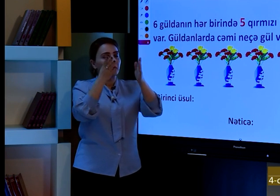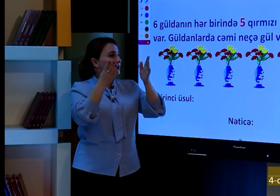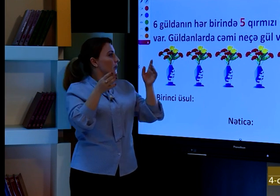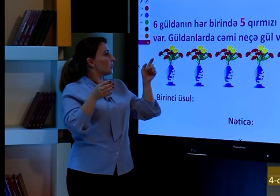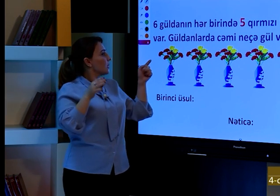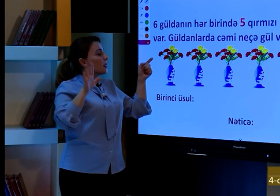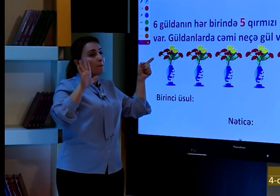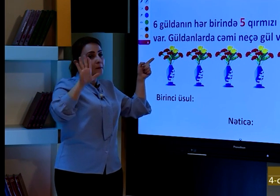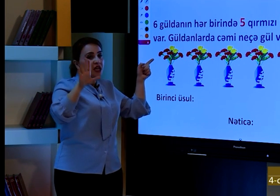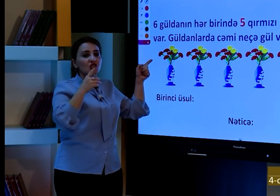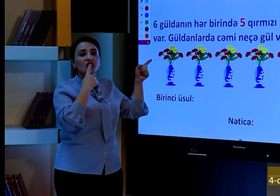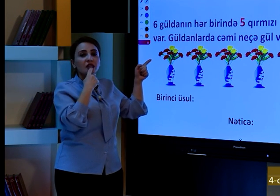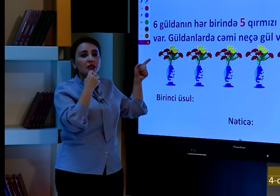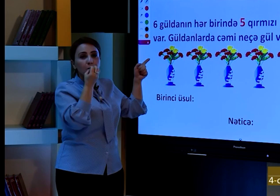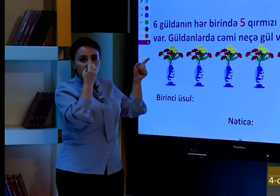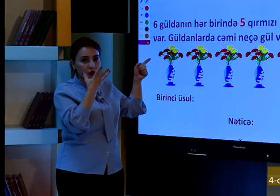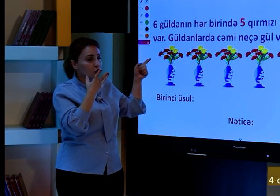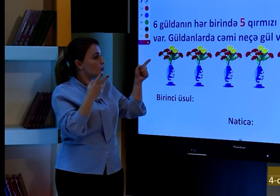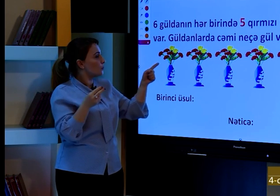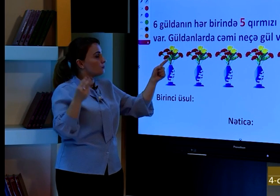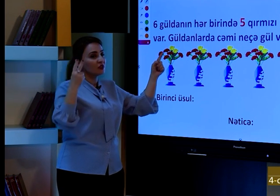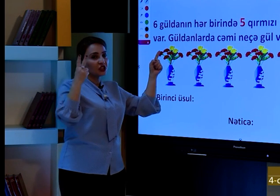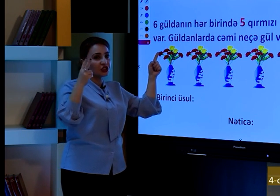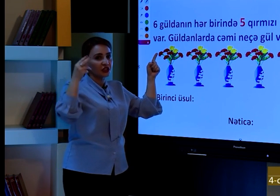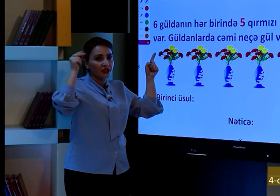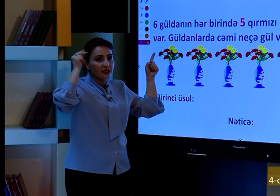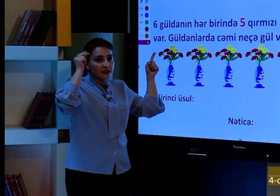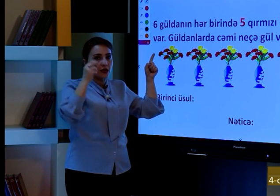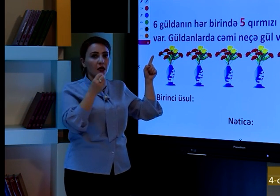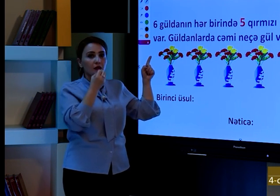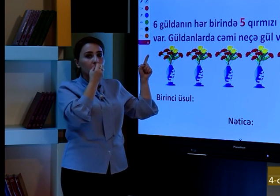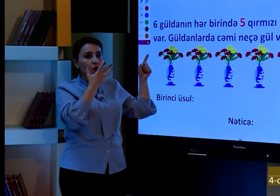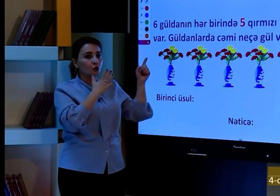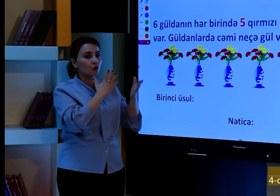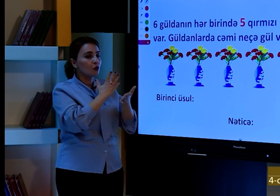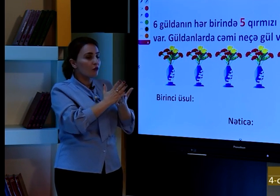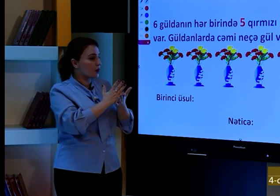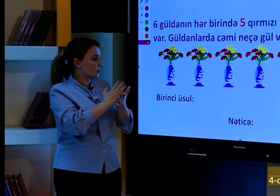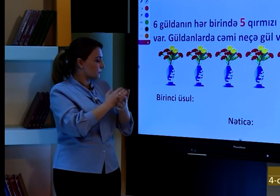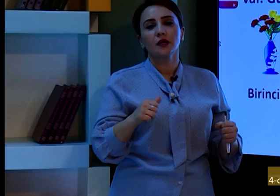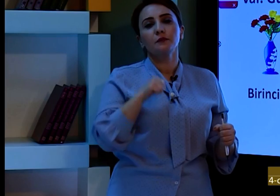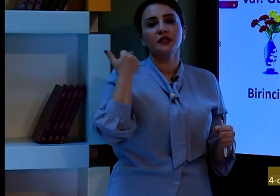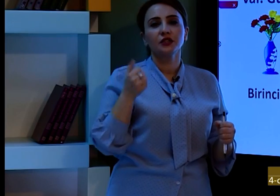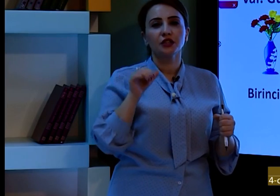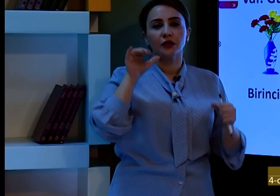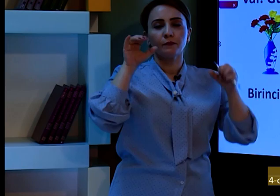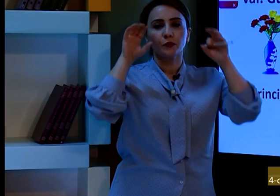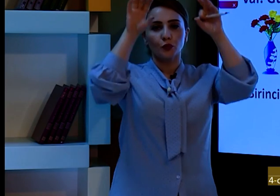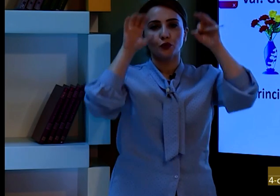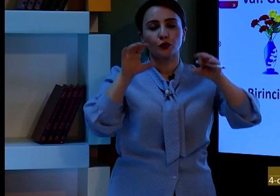güldanda 5 qırmızı gül, 2 sarı gül var. Birinci